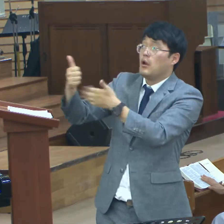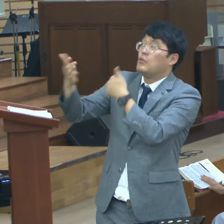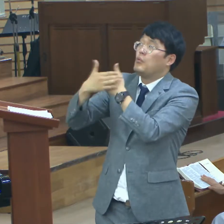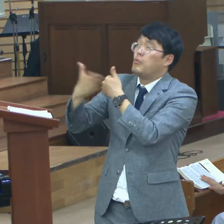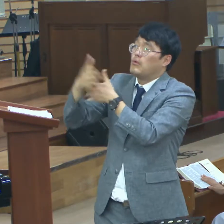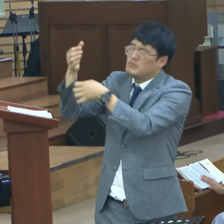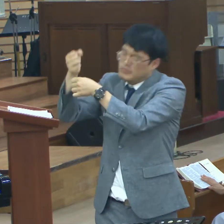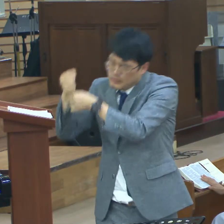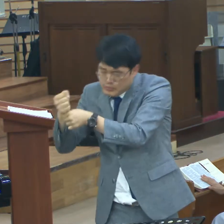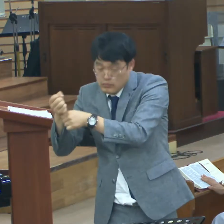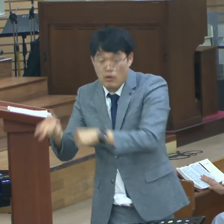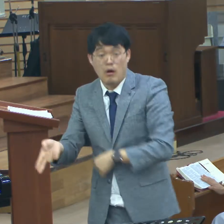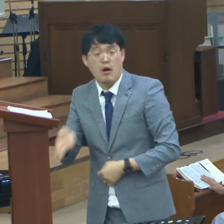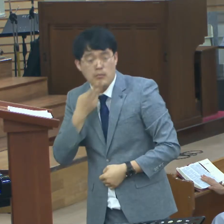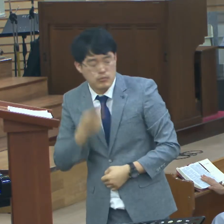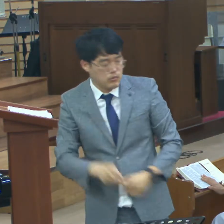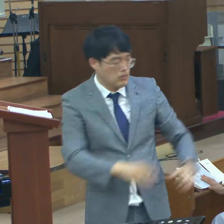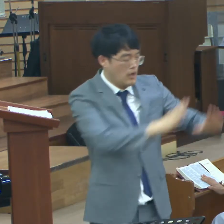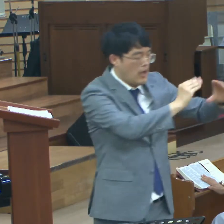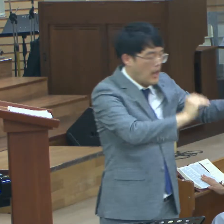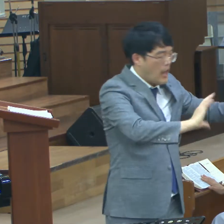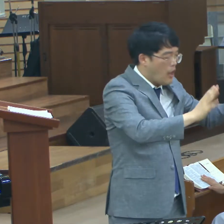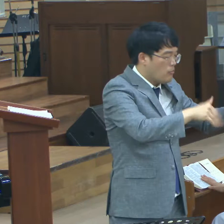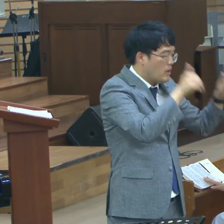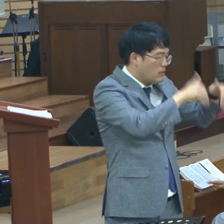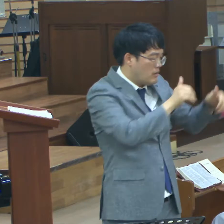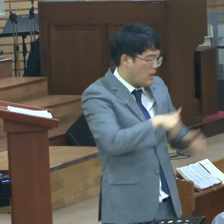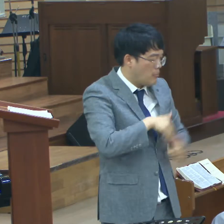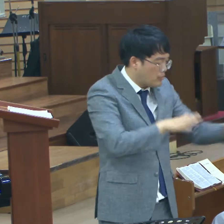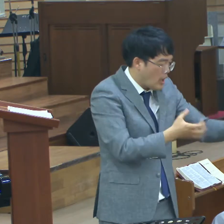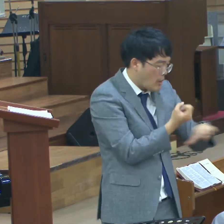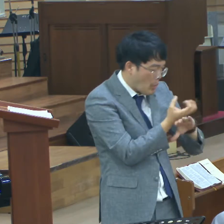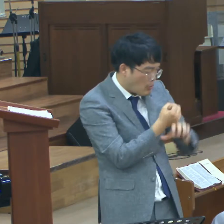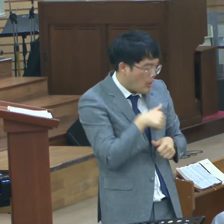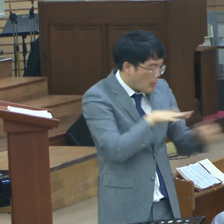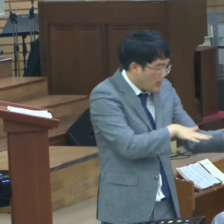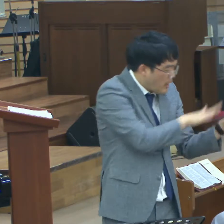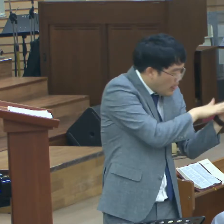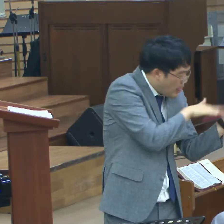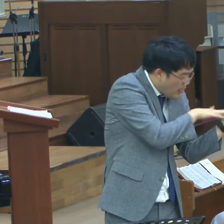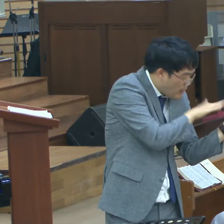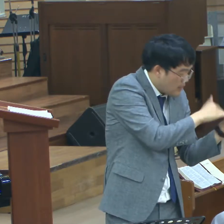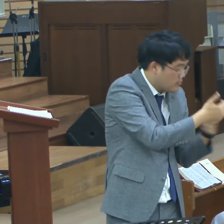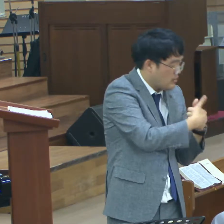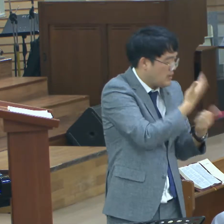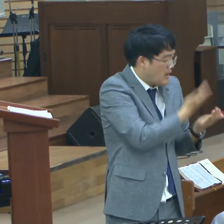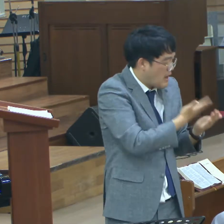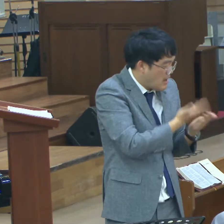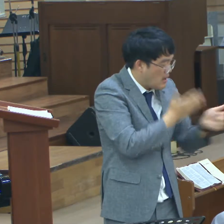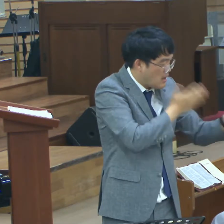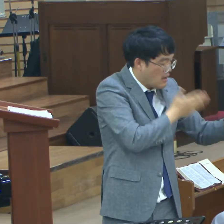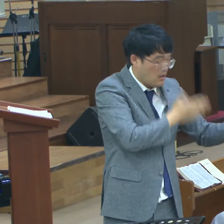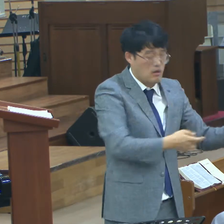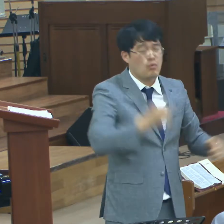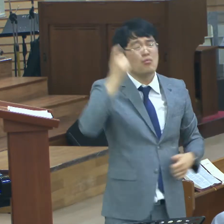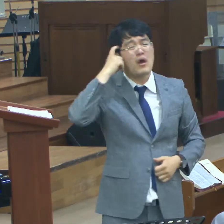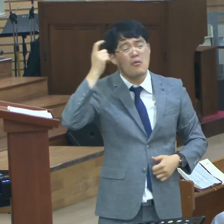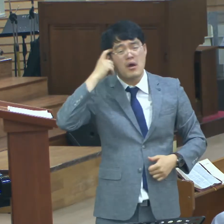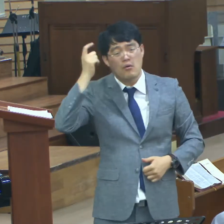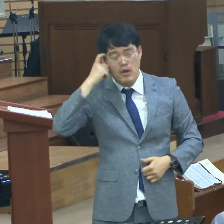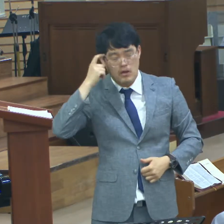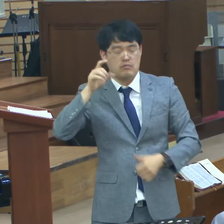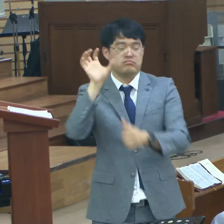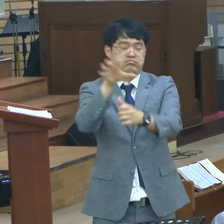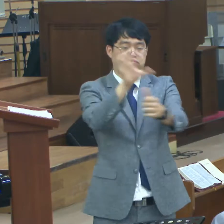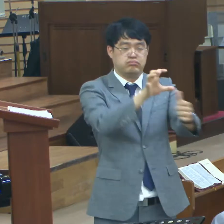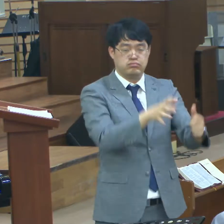사신을 보내고 보화를 보내서 그들의 도움을 요청하느냐? 하나님이 말씀하시는 거죠. 하나님은 18절 그날에